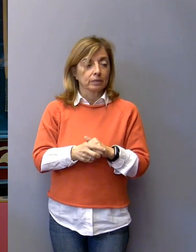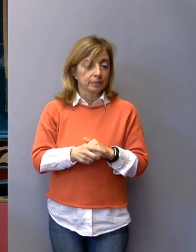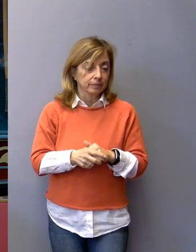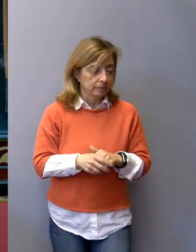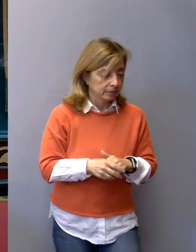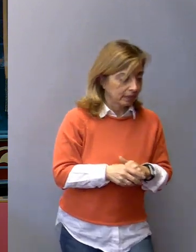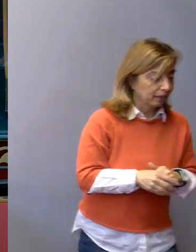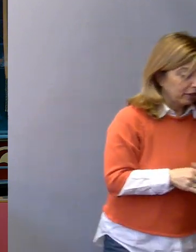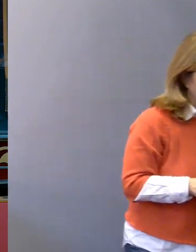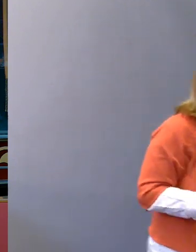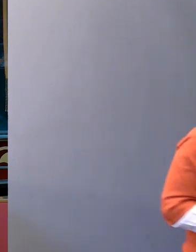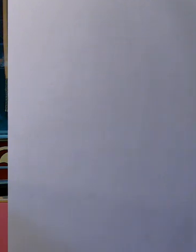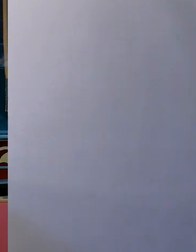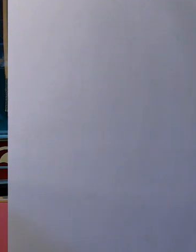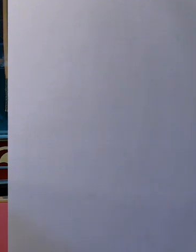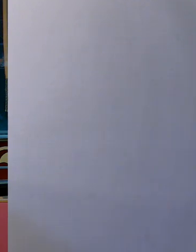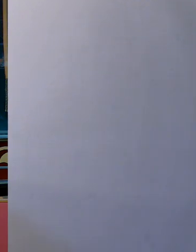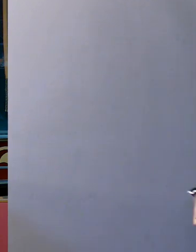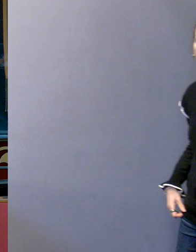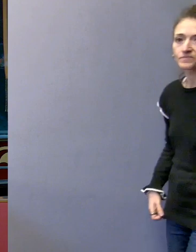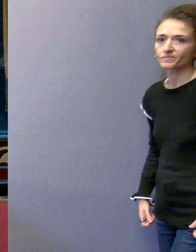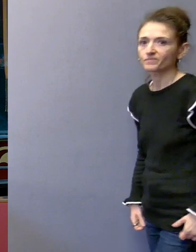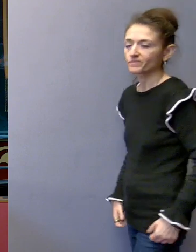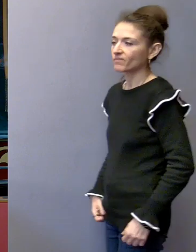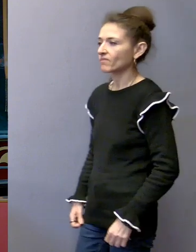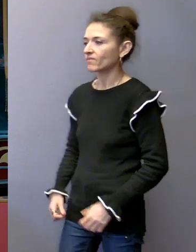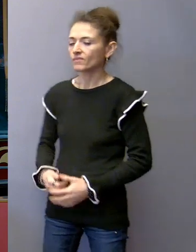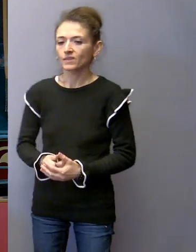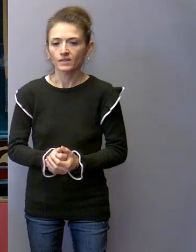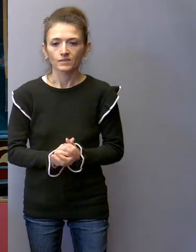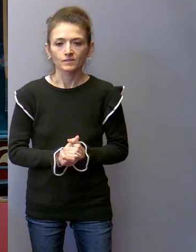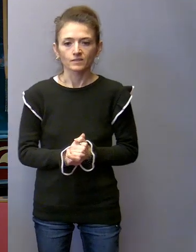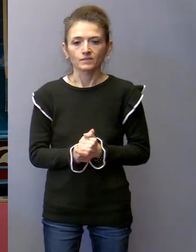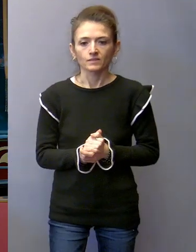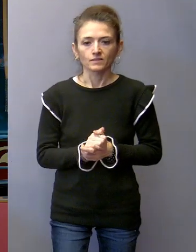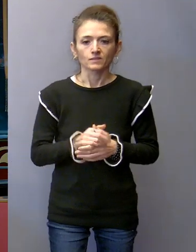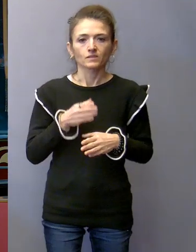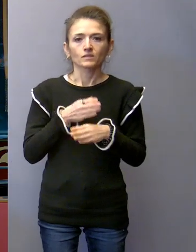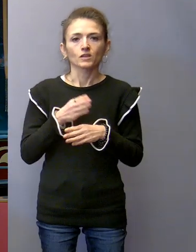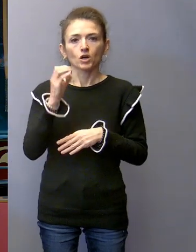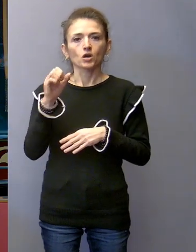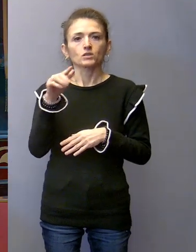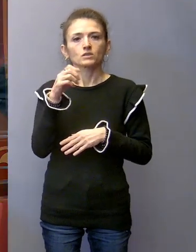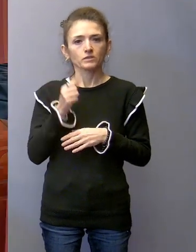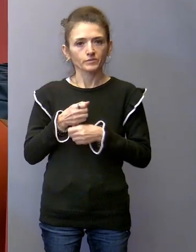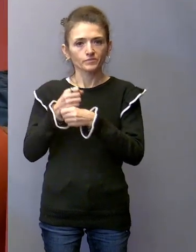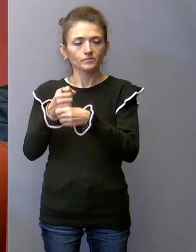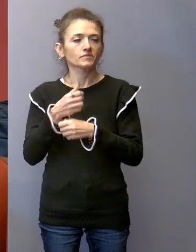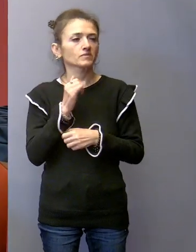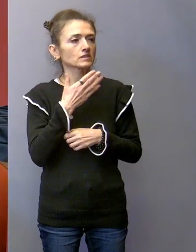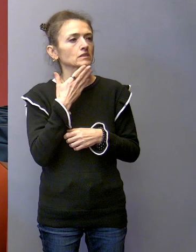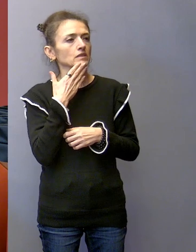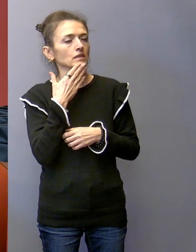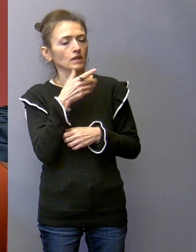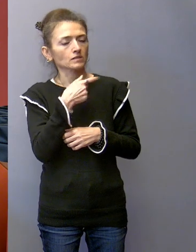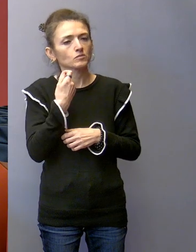consigliere costa Grazie Presidente Io parto da alcune considerazioni di merito per poi esprimere la